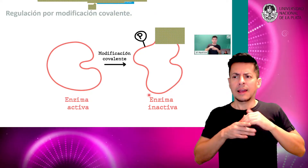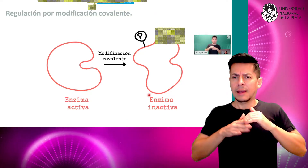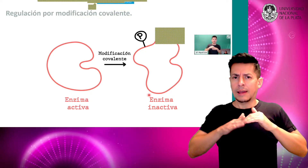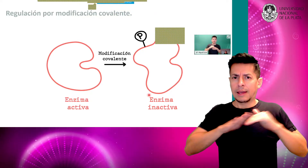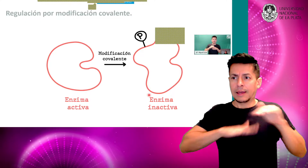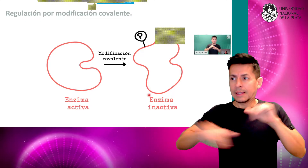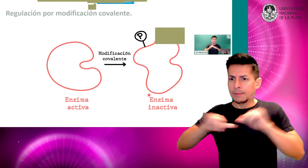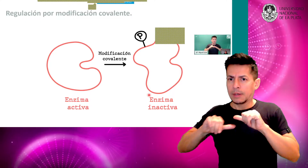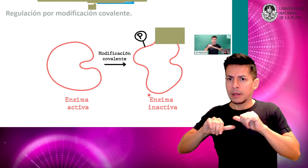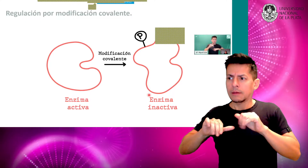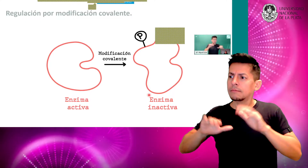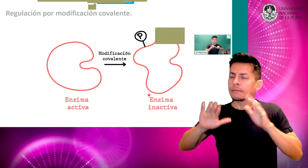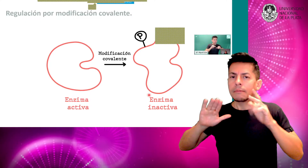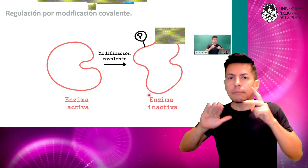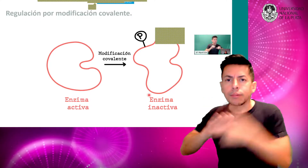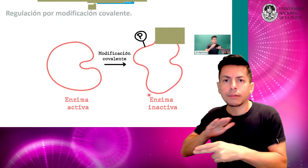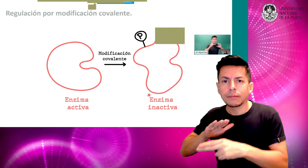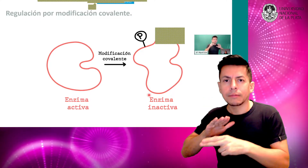particular.